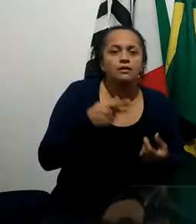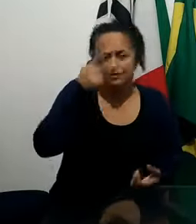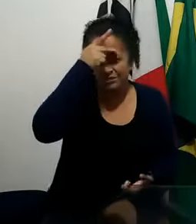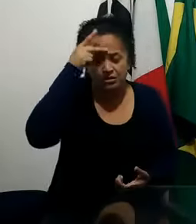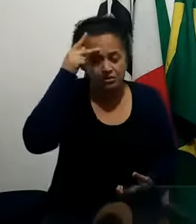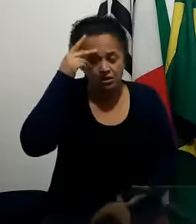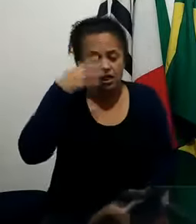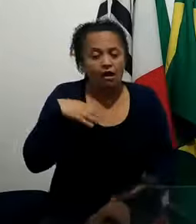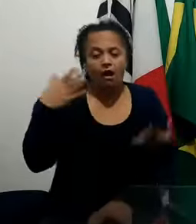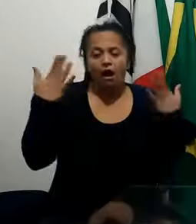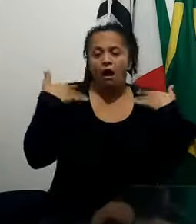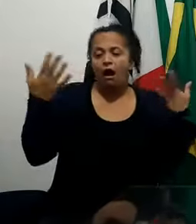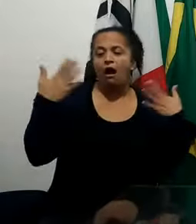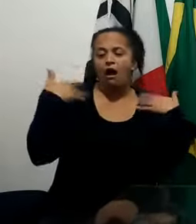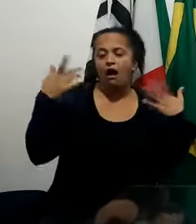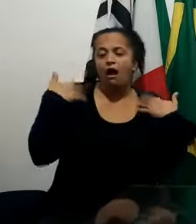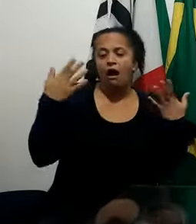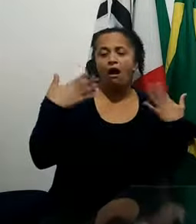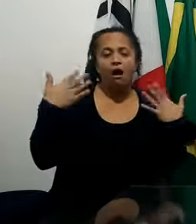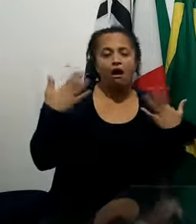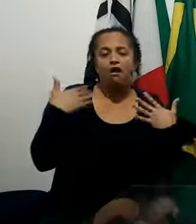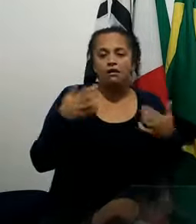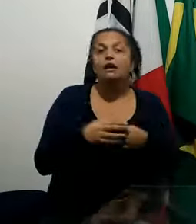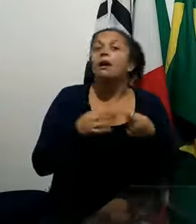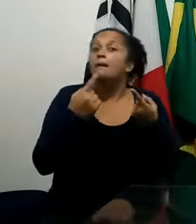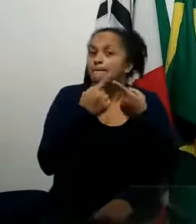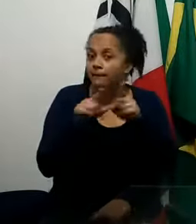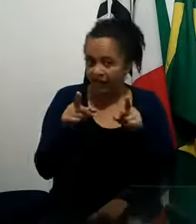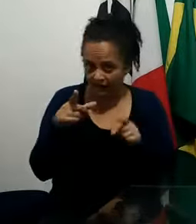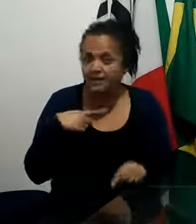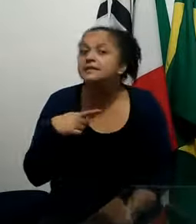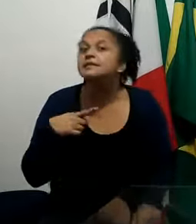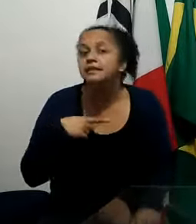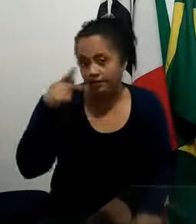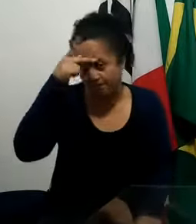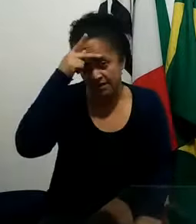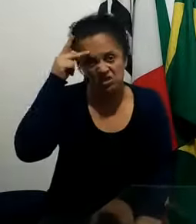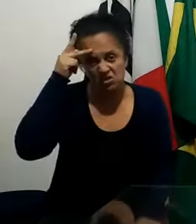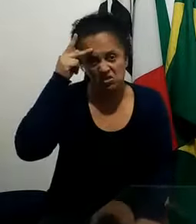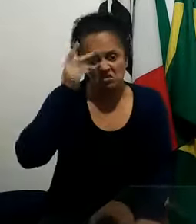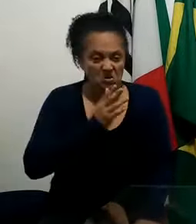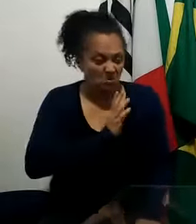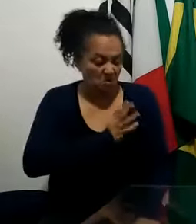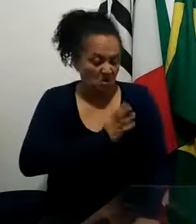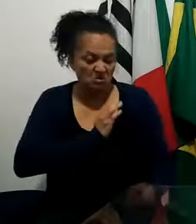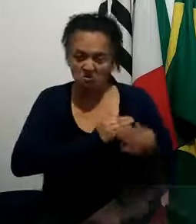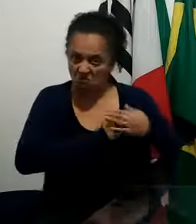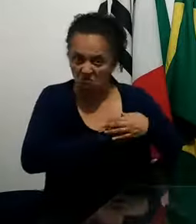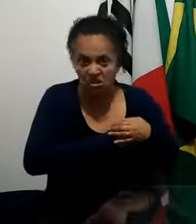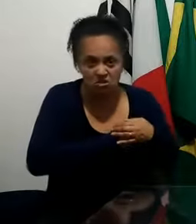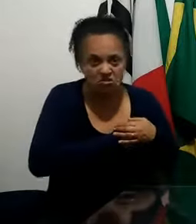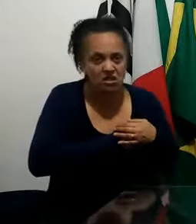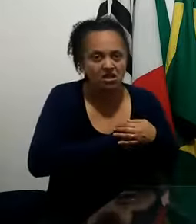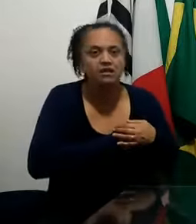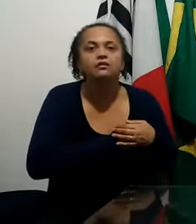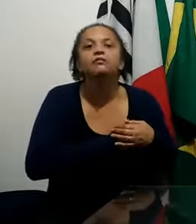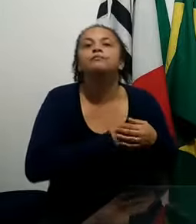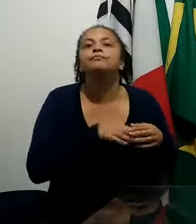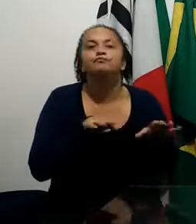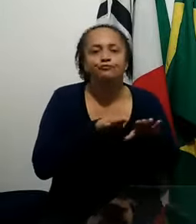calor. Mesmo assim, veja o que é a dureza de coração do ser humano. Diz aqui, claro, em Apocalipse.